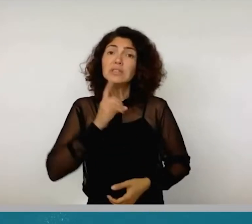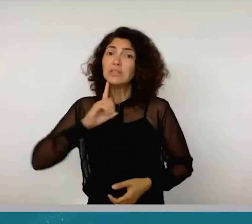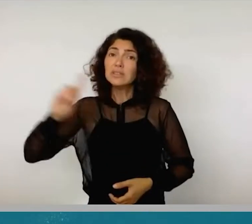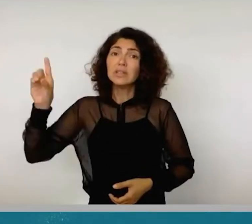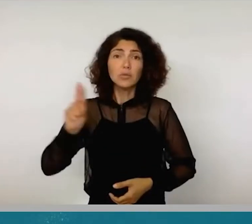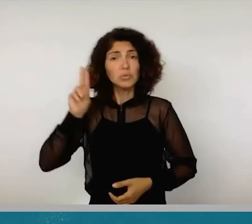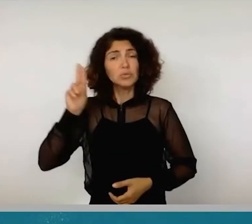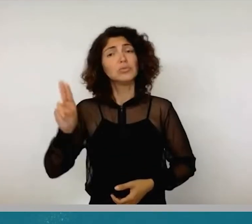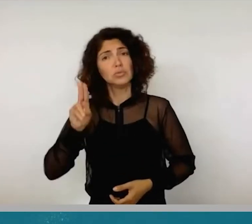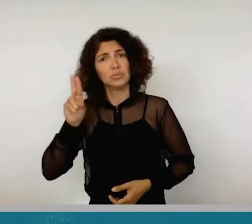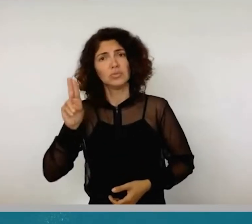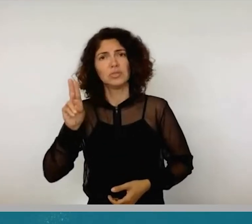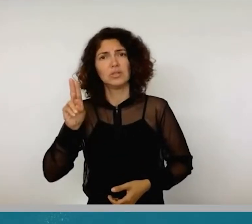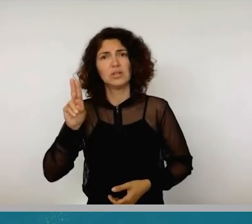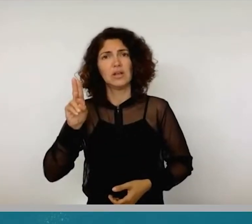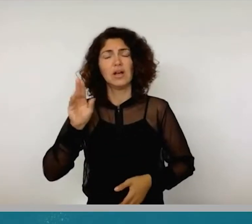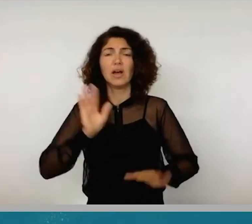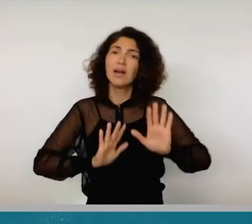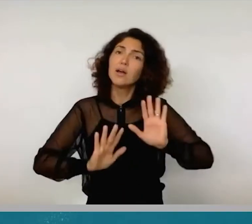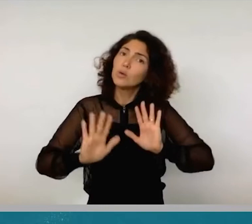Senhor.